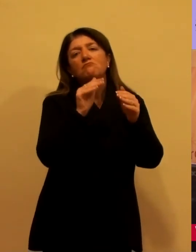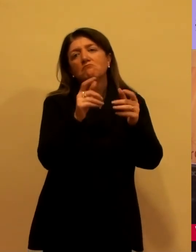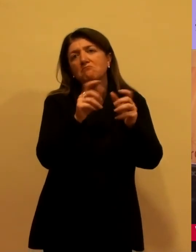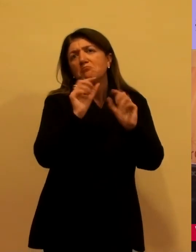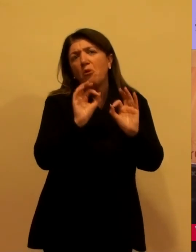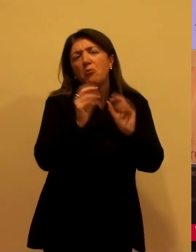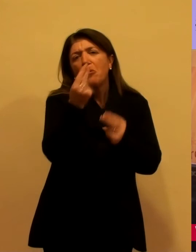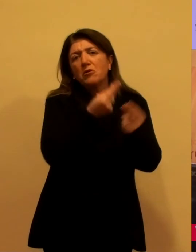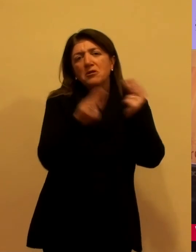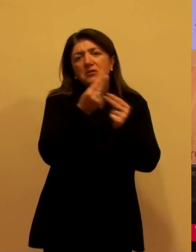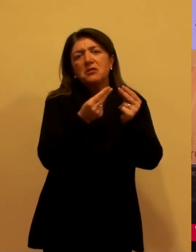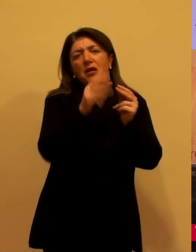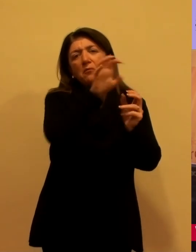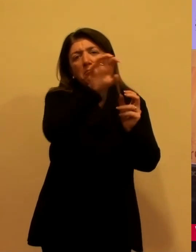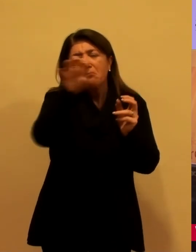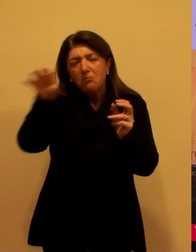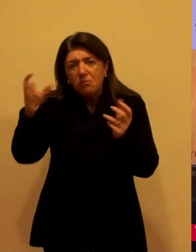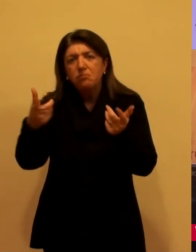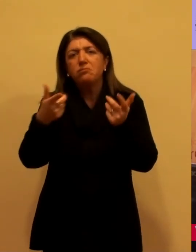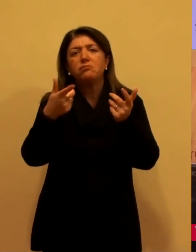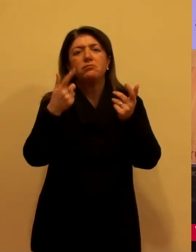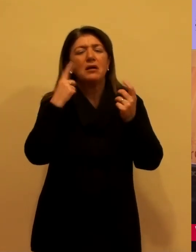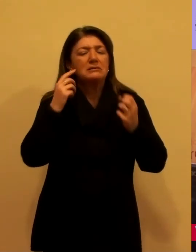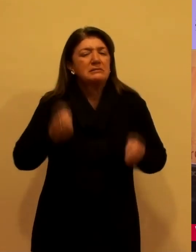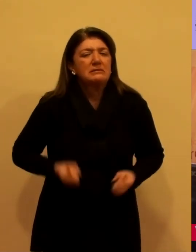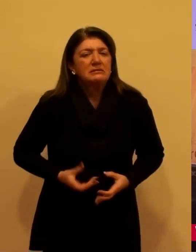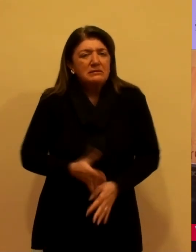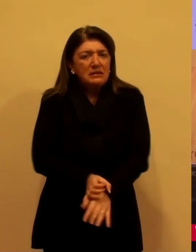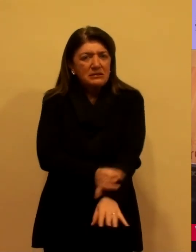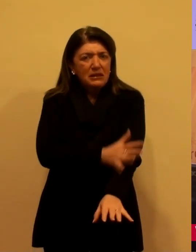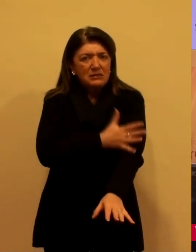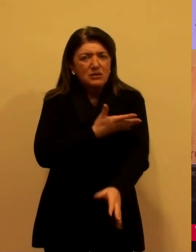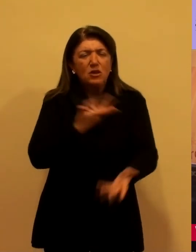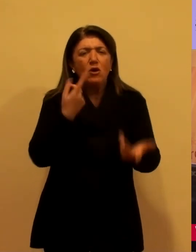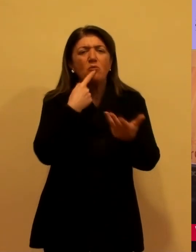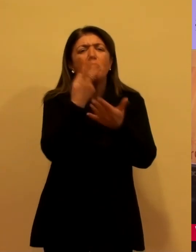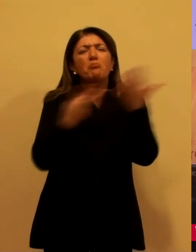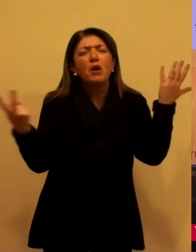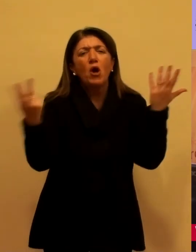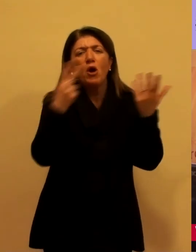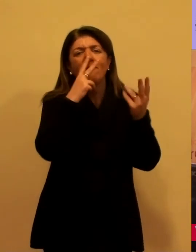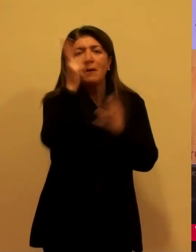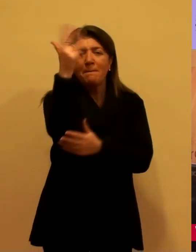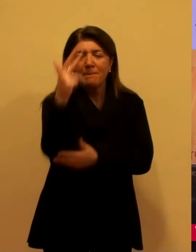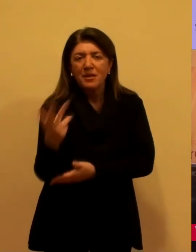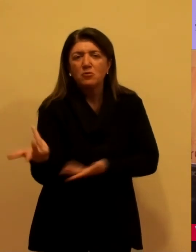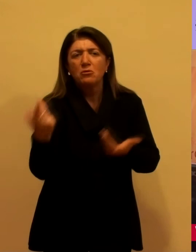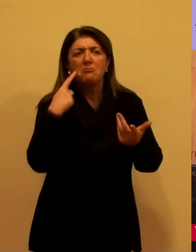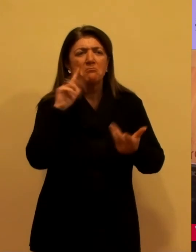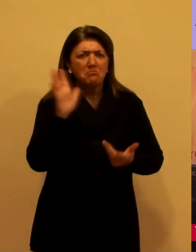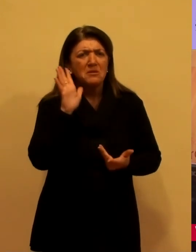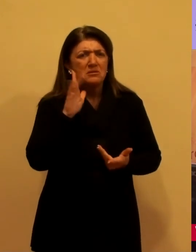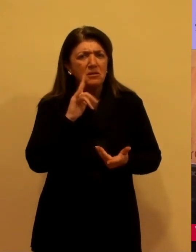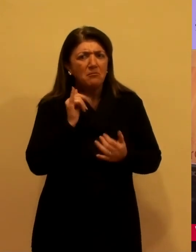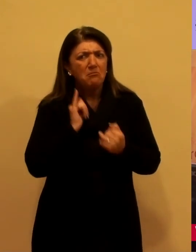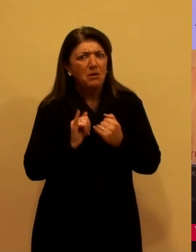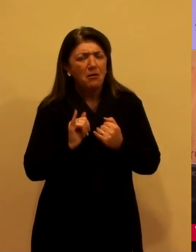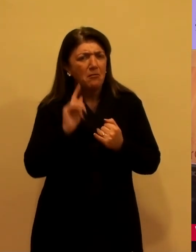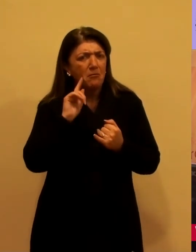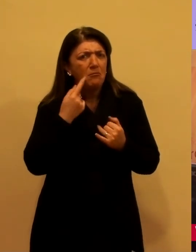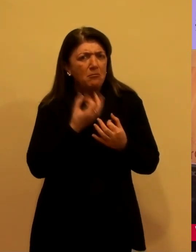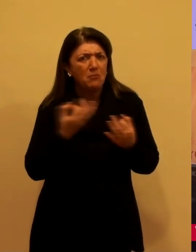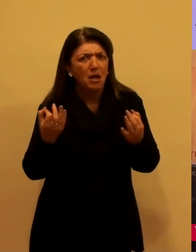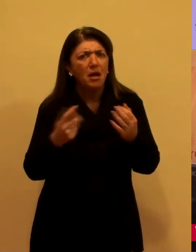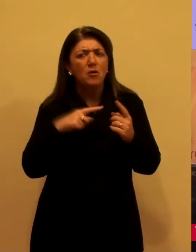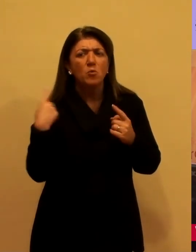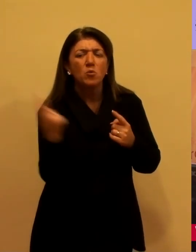a, appunto un lavoro molto molto immediato, non dovevano fare prove di pittura, però mi sembra che sia andata molto bene, erano tutti molto